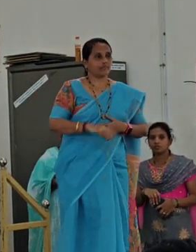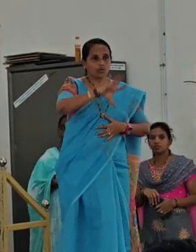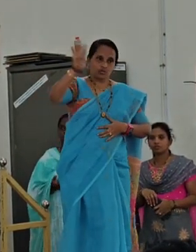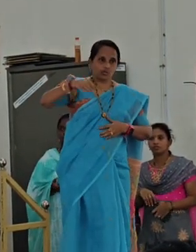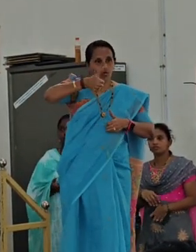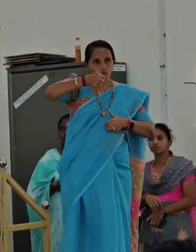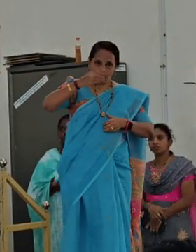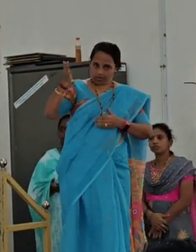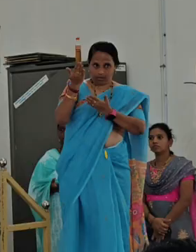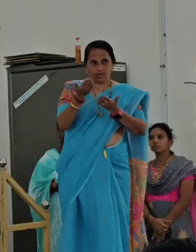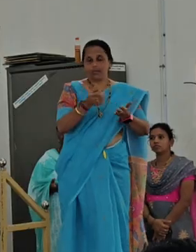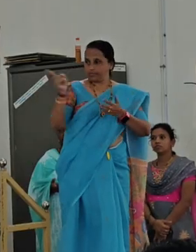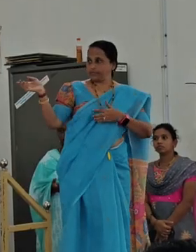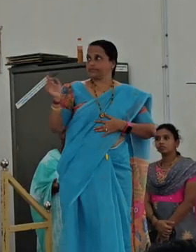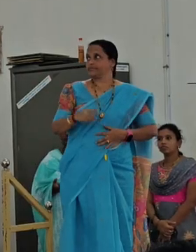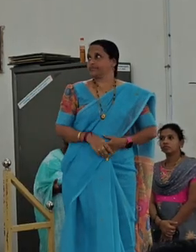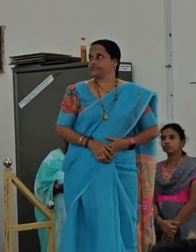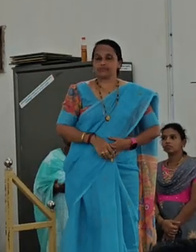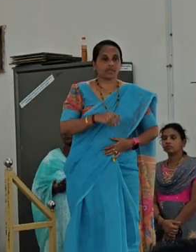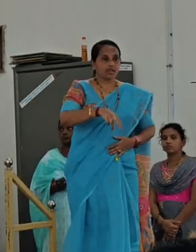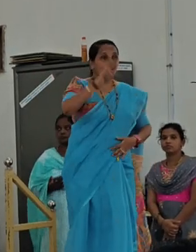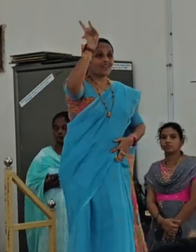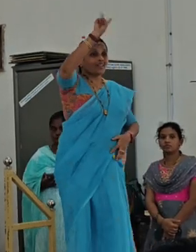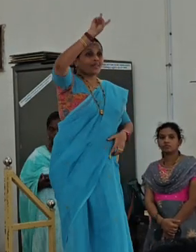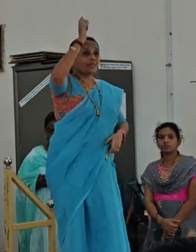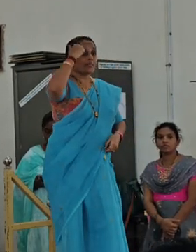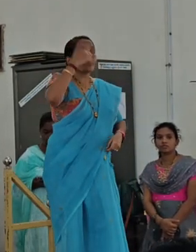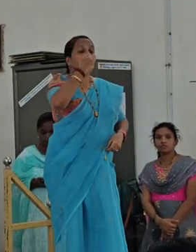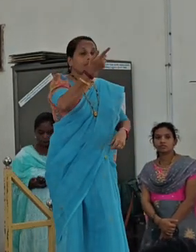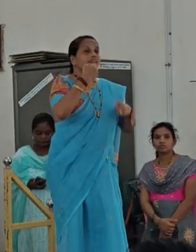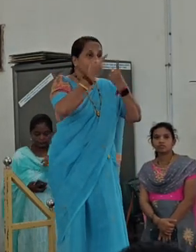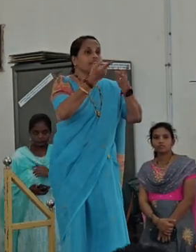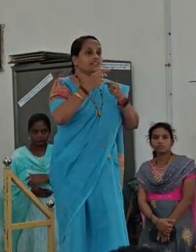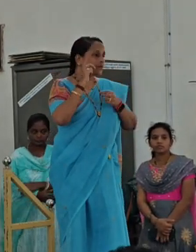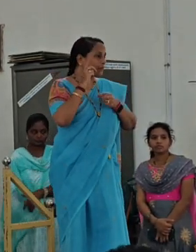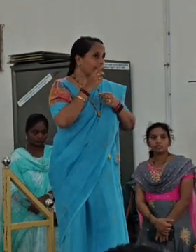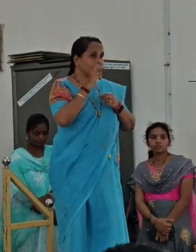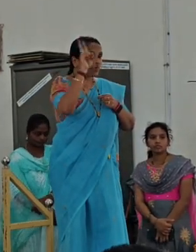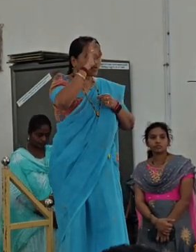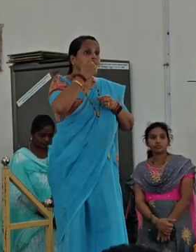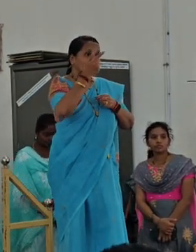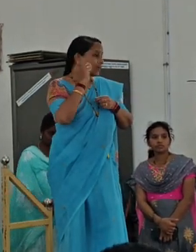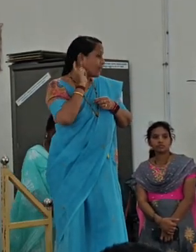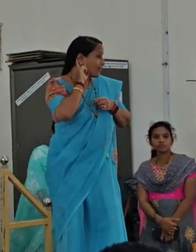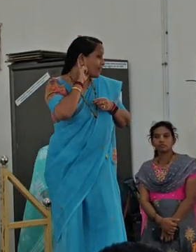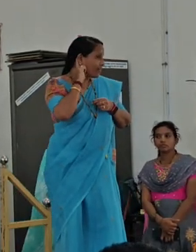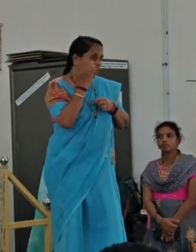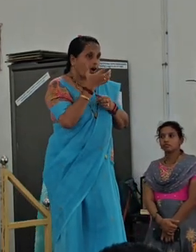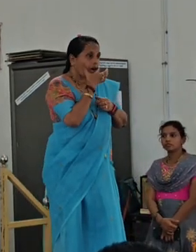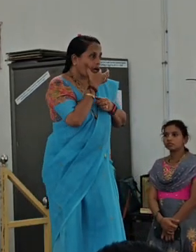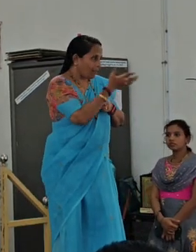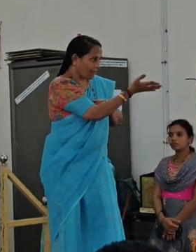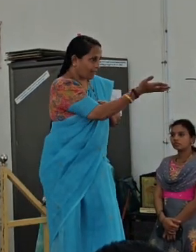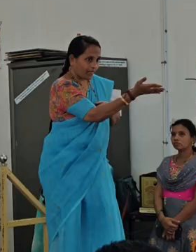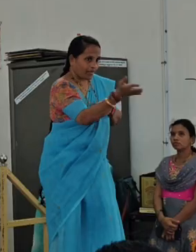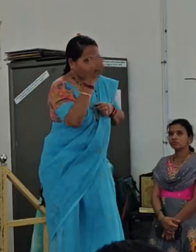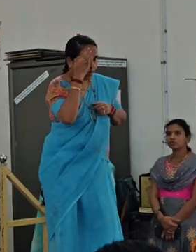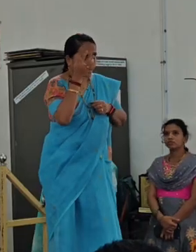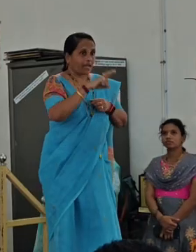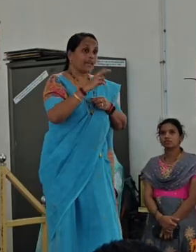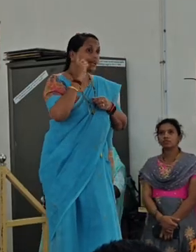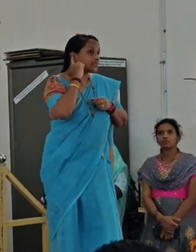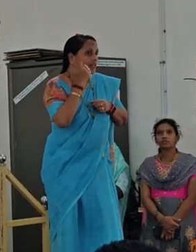అంతేకాకుండా ఈ ప్రభుత్వం మన ప్రభుత్వం మీకు కావాల్సిన ఉపకరణాలన్నీ కూడా ముఖ్యంగా పంపిణీ చేసుకుంది. విద్యార్థులకు